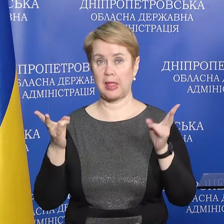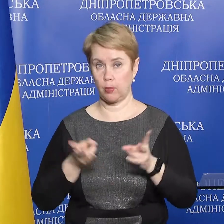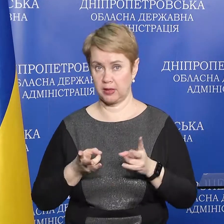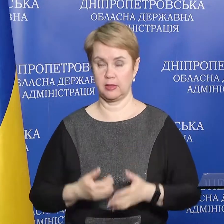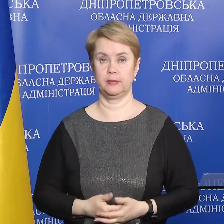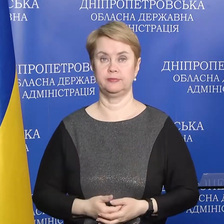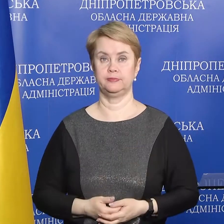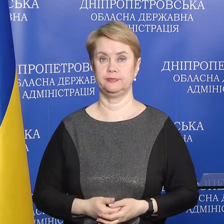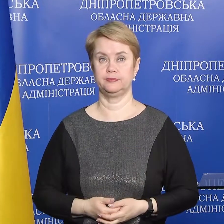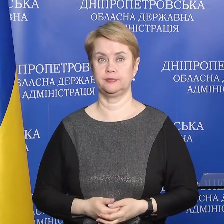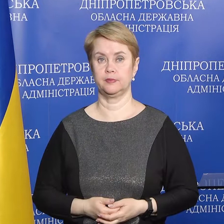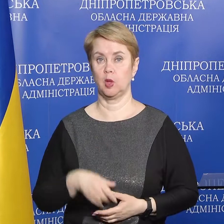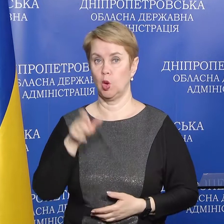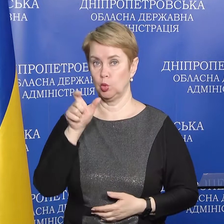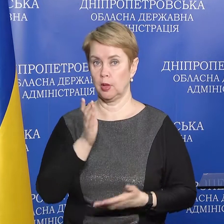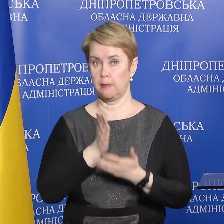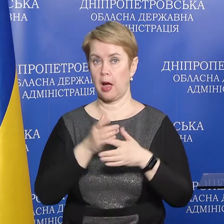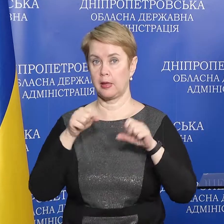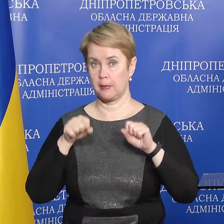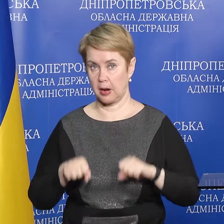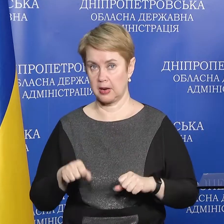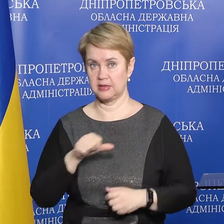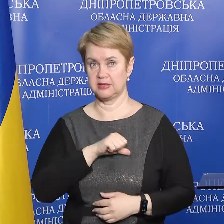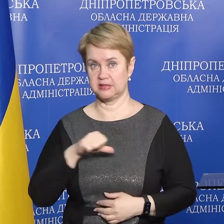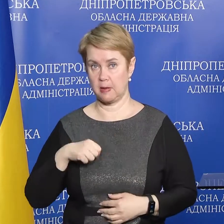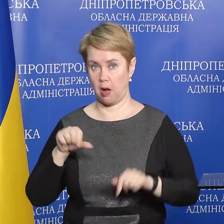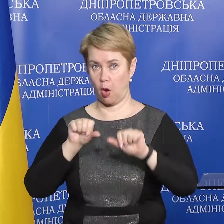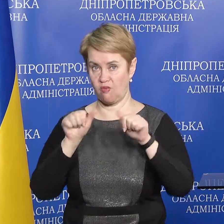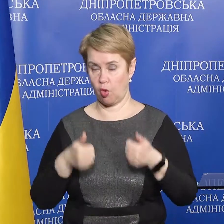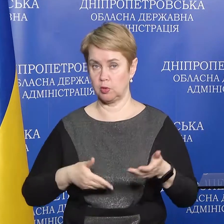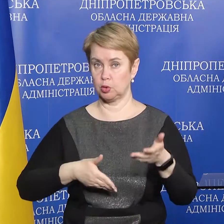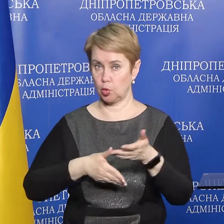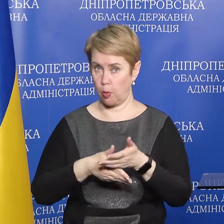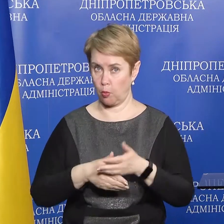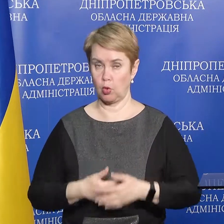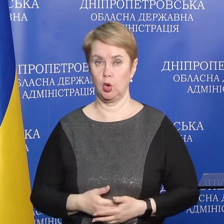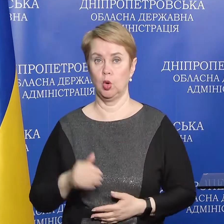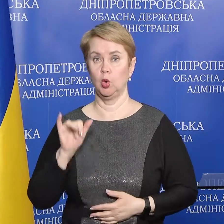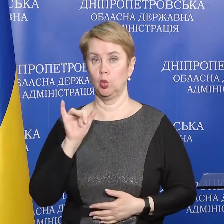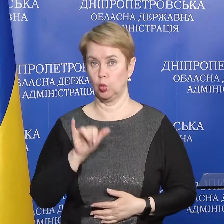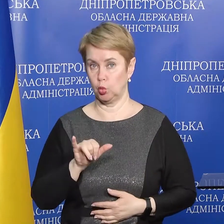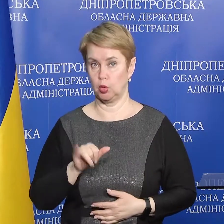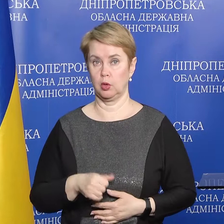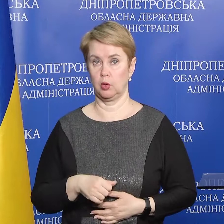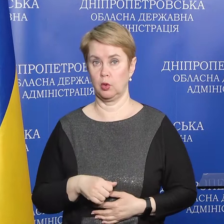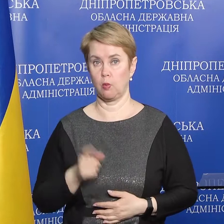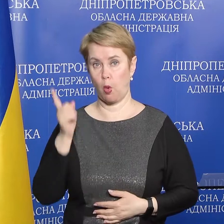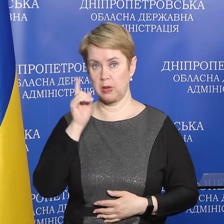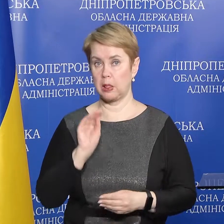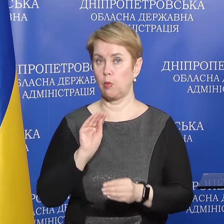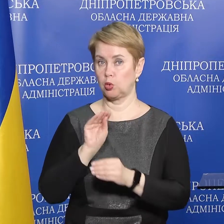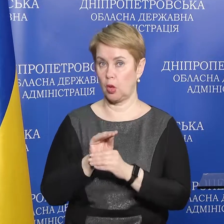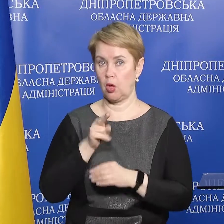необхідно. Людина має право сама оформити допомогу у мобільному